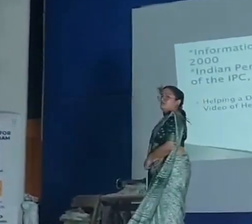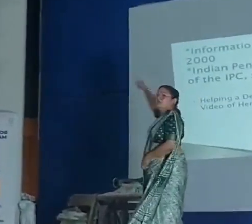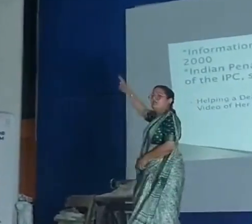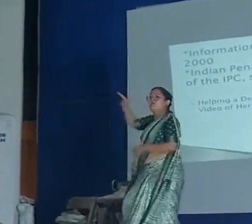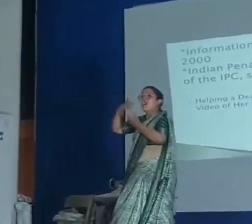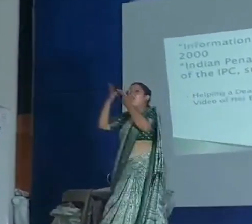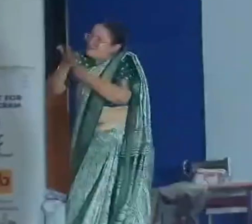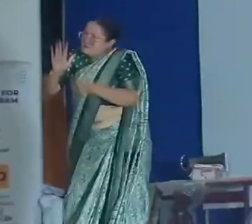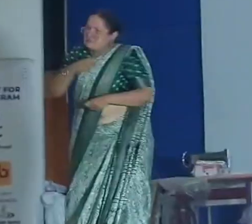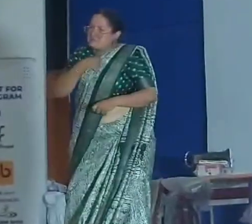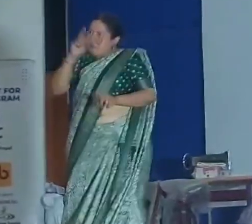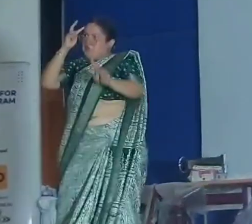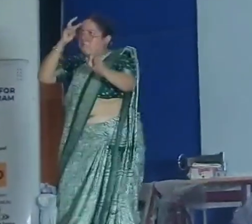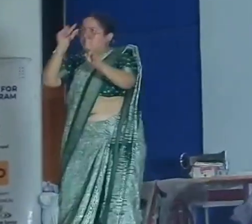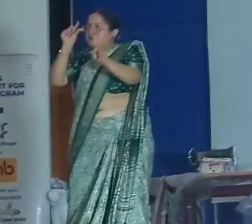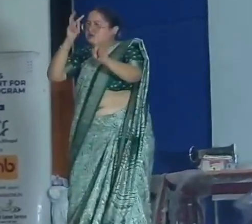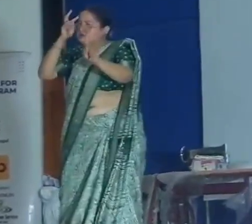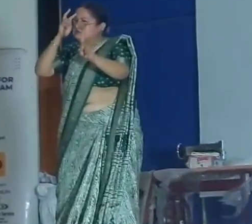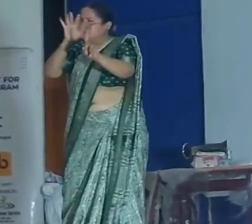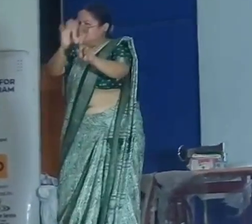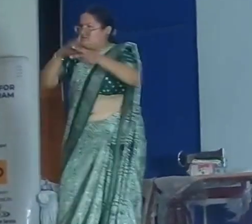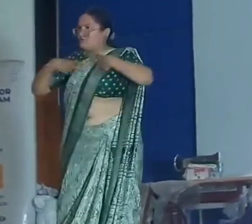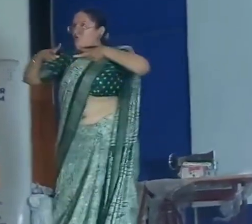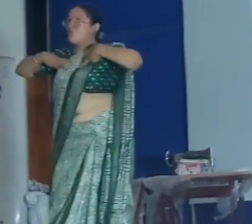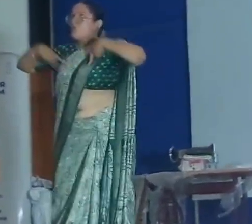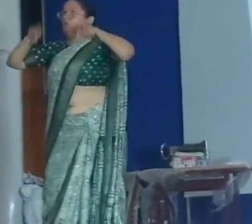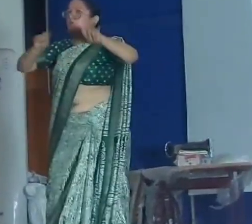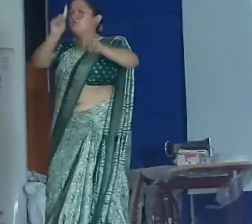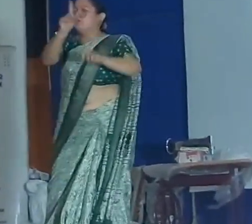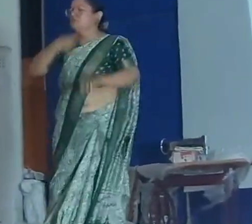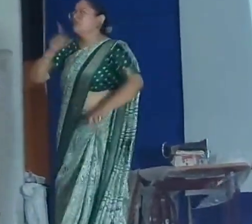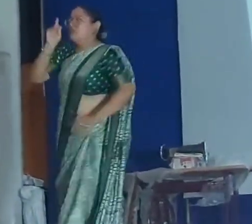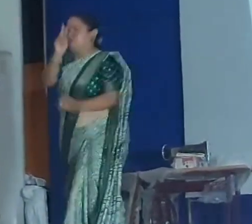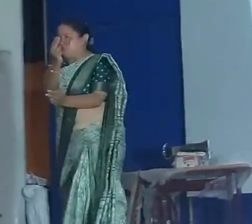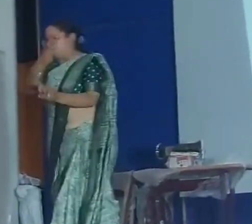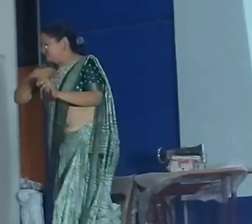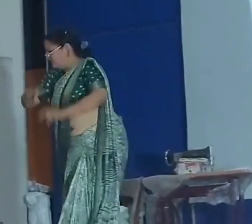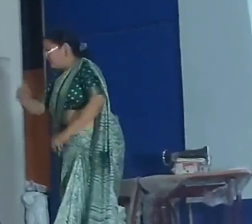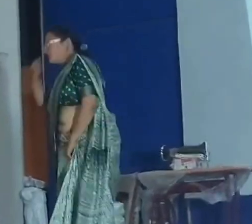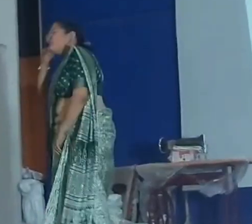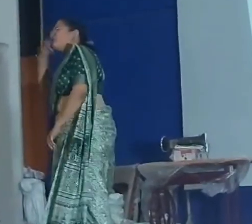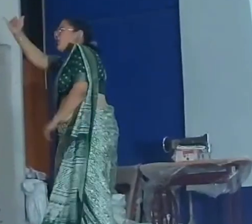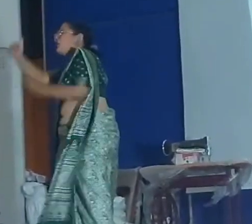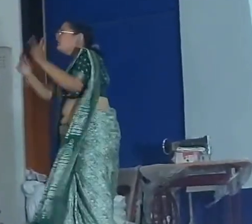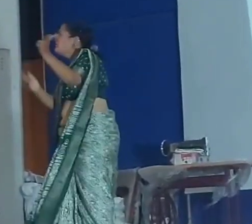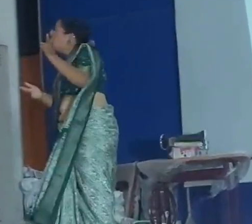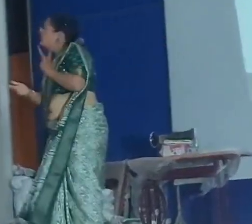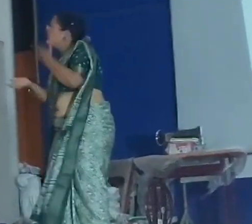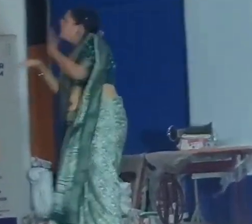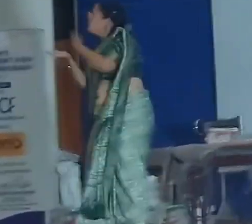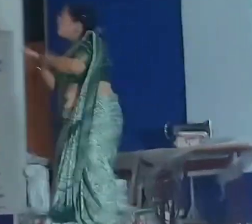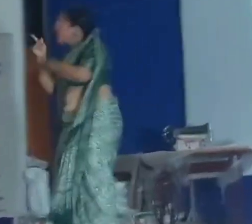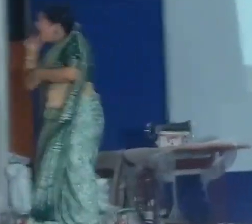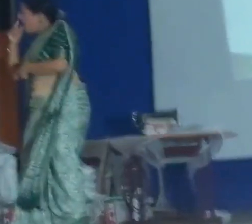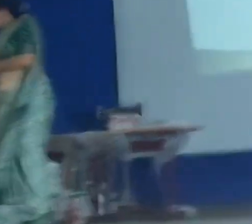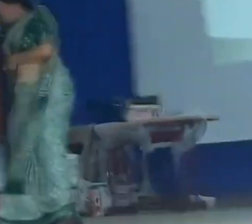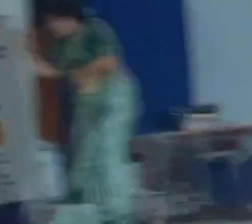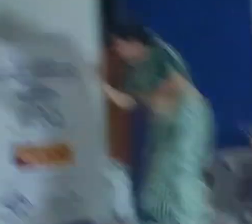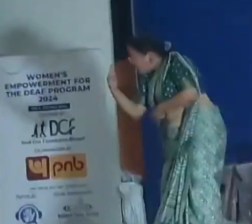2000 वो कह रहे कि नहीं आप दिव्यांगजन हैं तो आपको अपने साथ मतलब एक पेरेंट को लाना पड़ेगा। तो मैंने अपने एडवोकेट से बात किया, मैंने